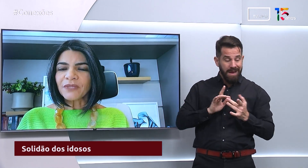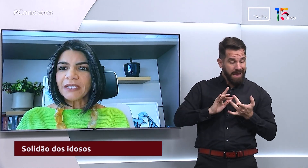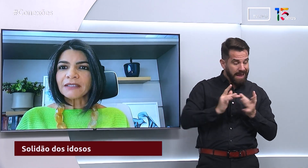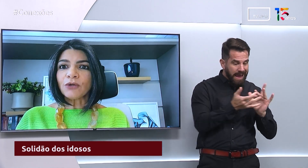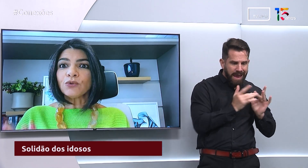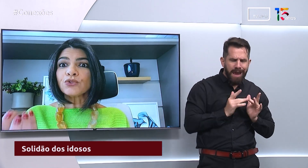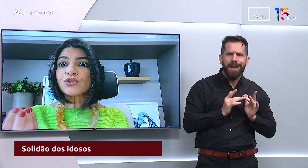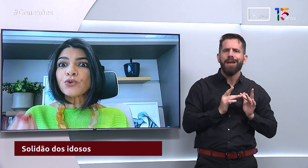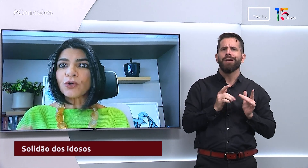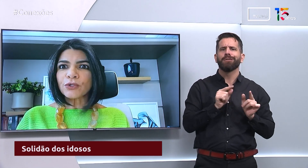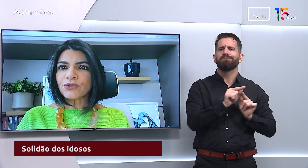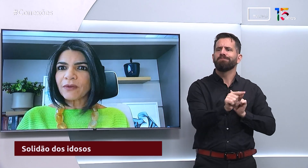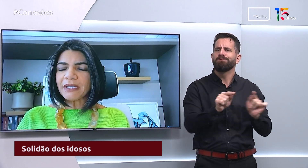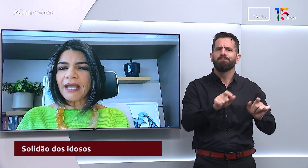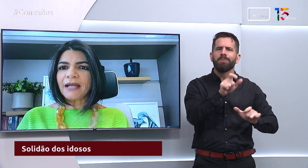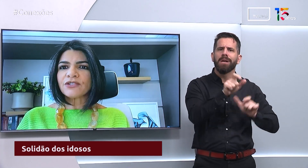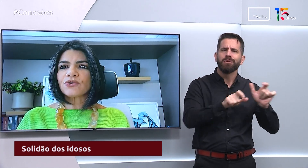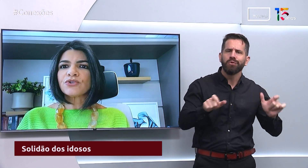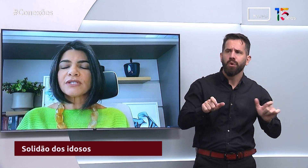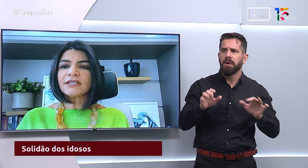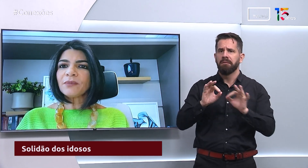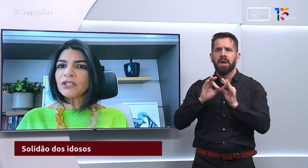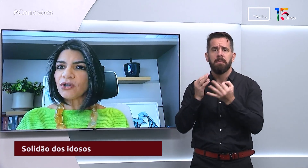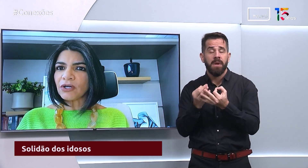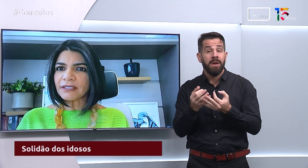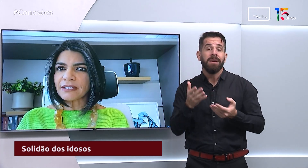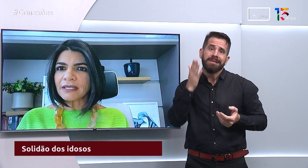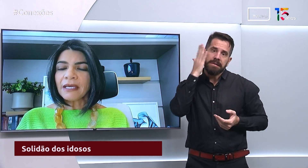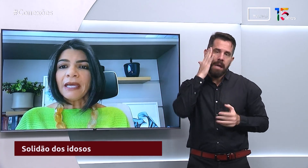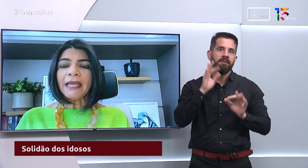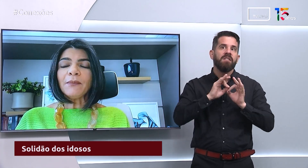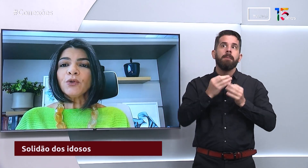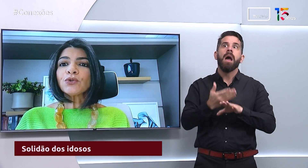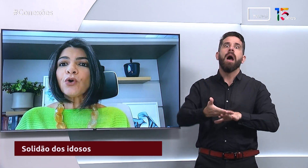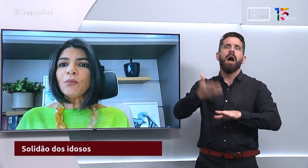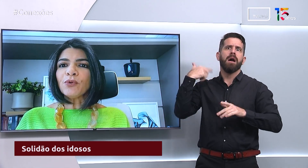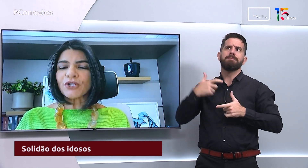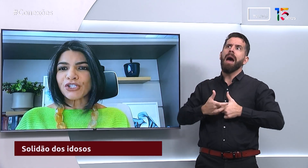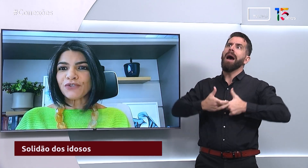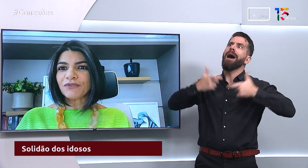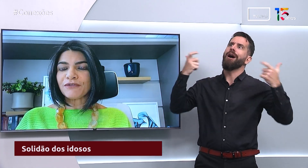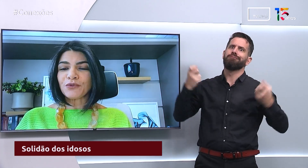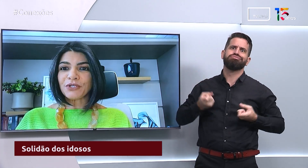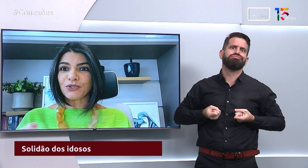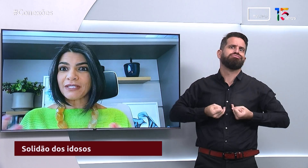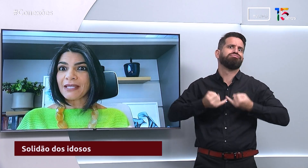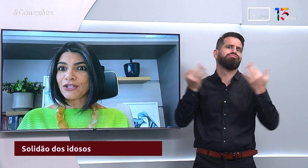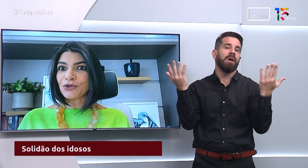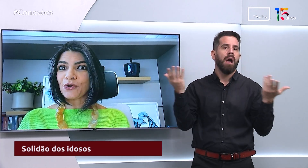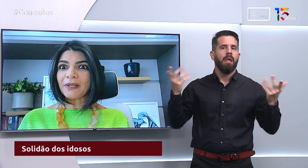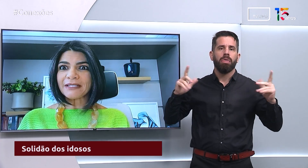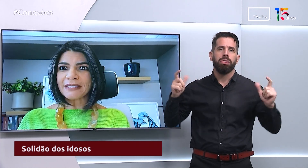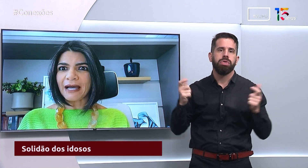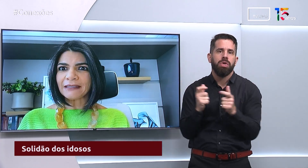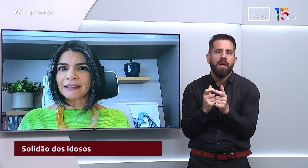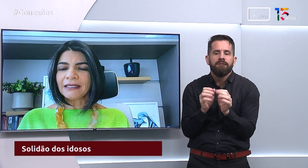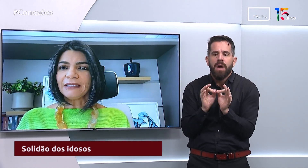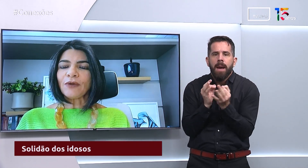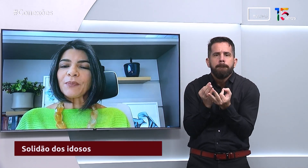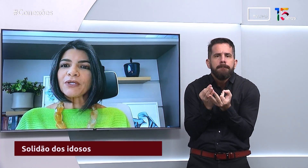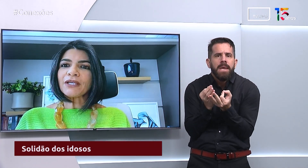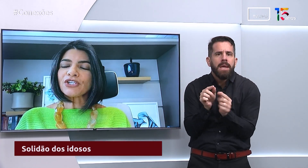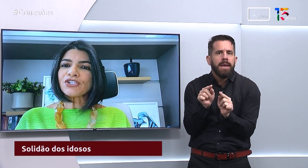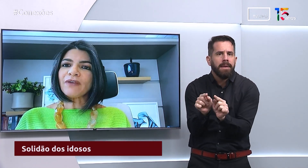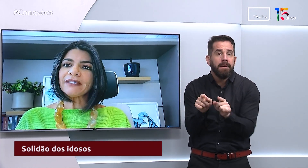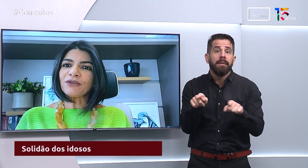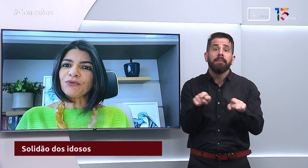muito. Então, os núcleos familiares hoje são menores. É muito comum, a gente vive numa sociedade globalizada, não